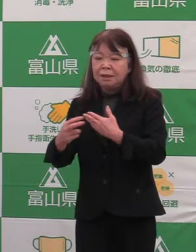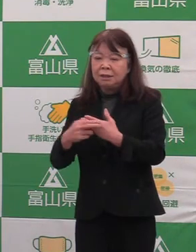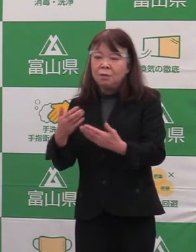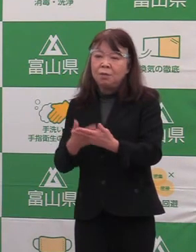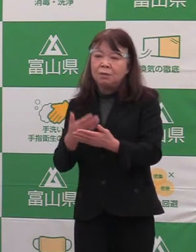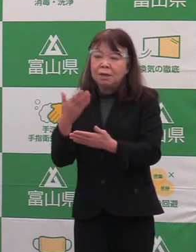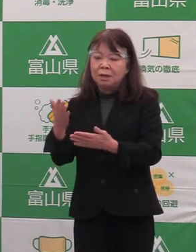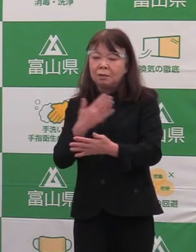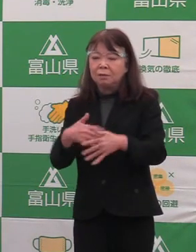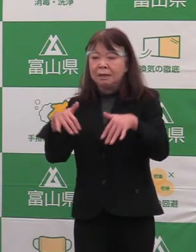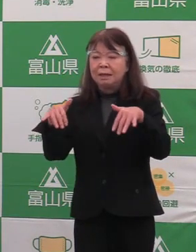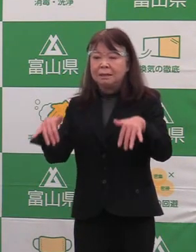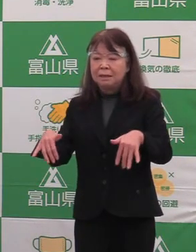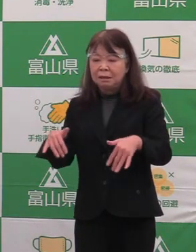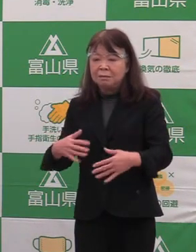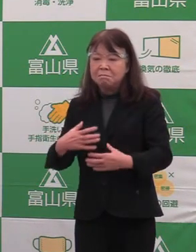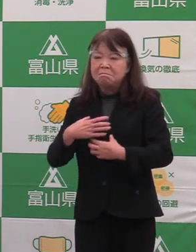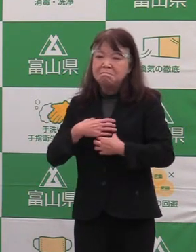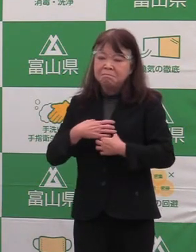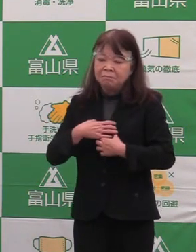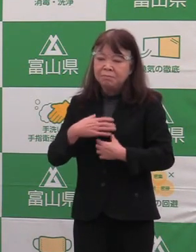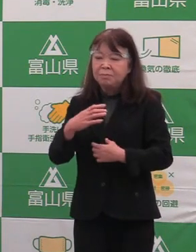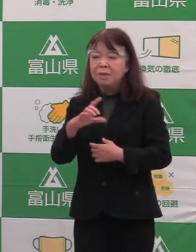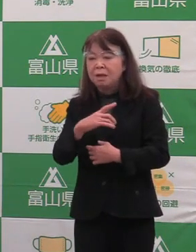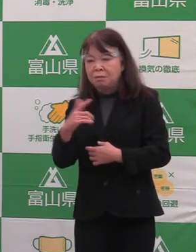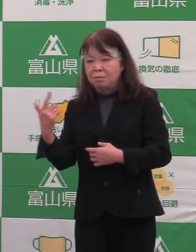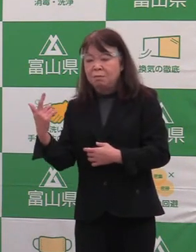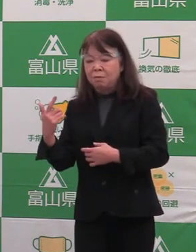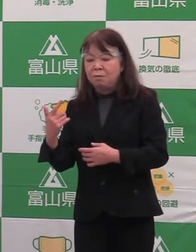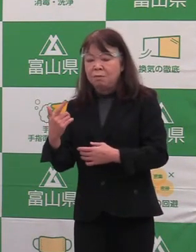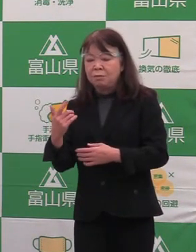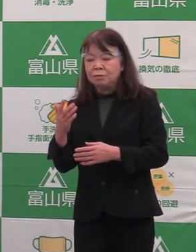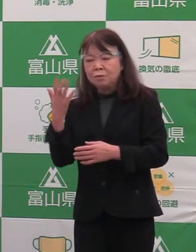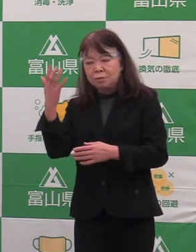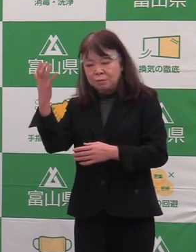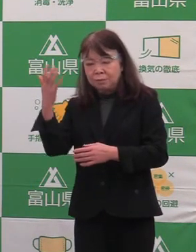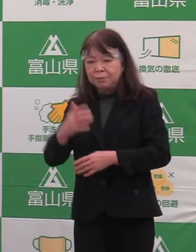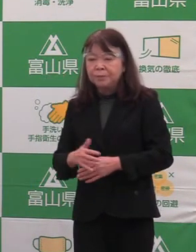逼迫度、ここにですね、国で3週間後の